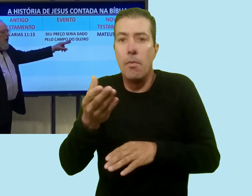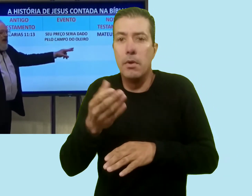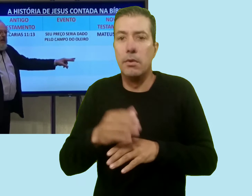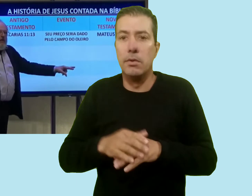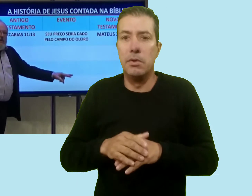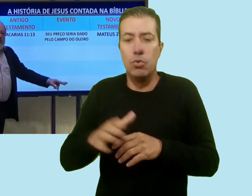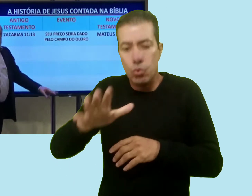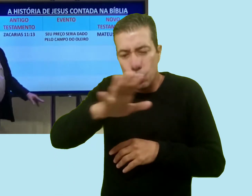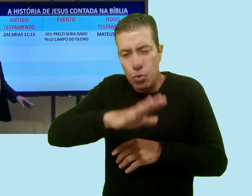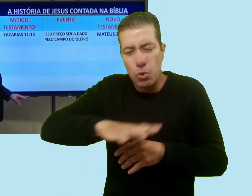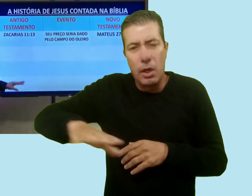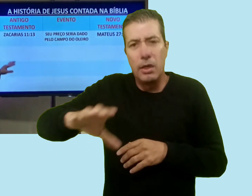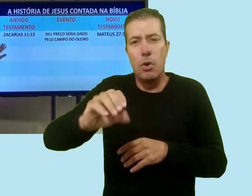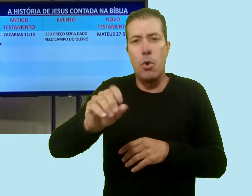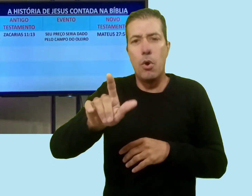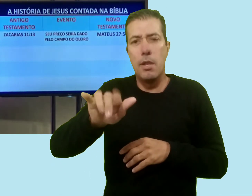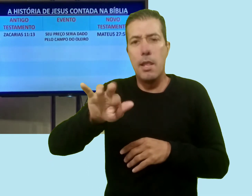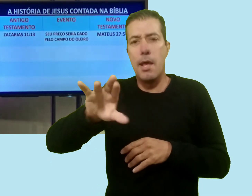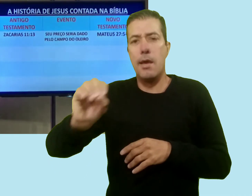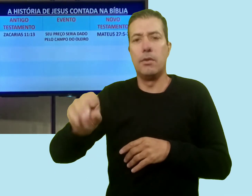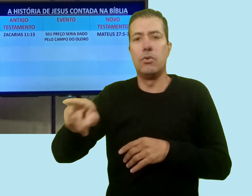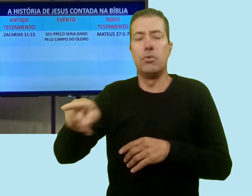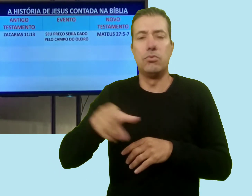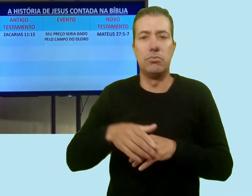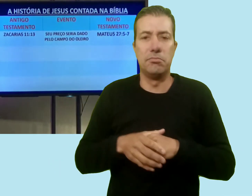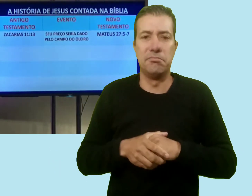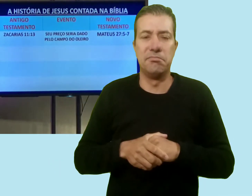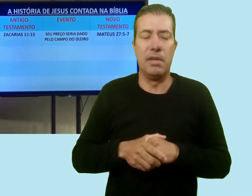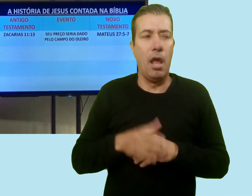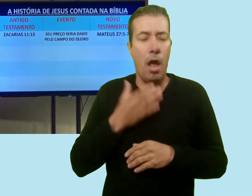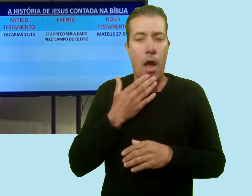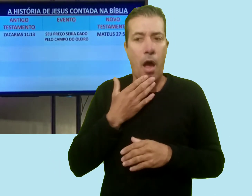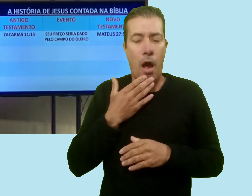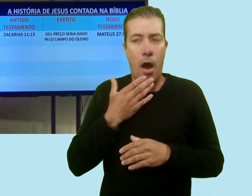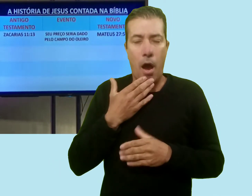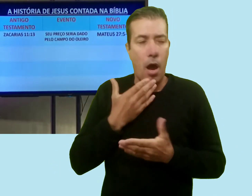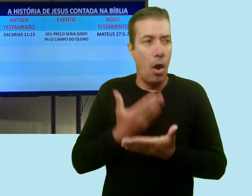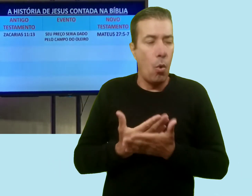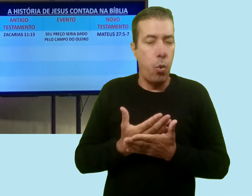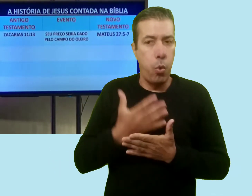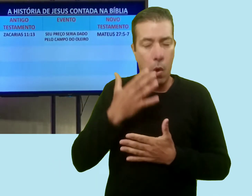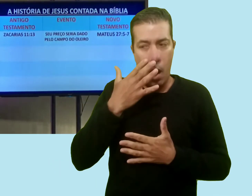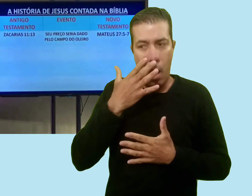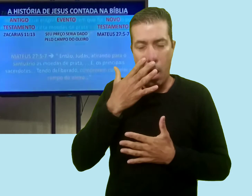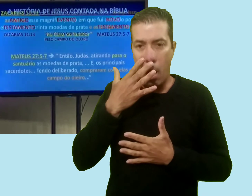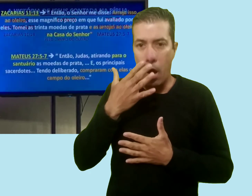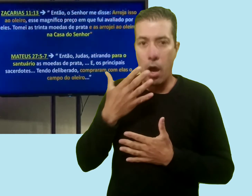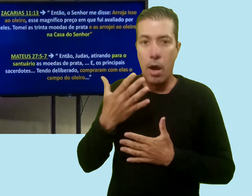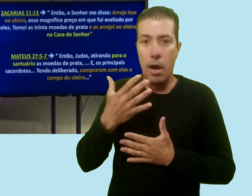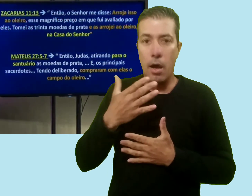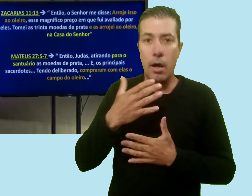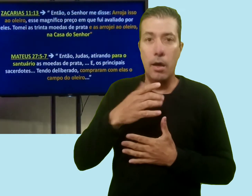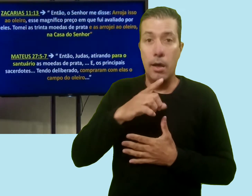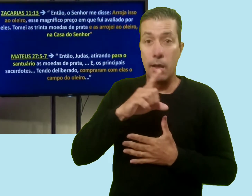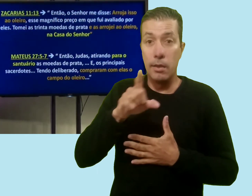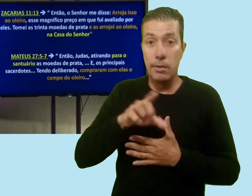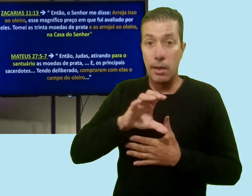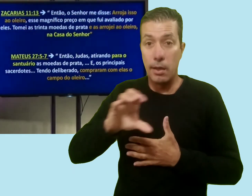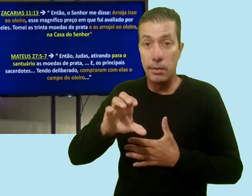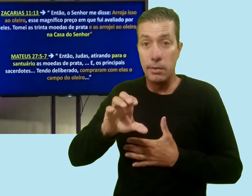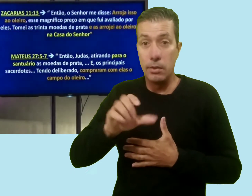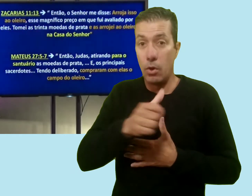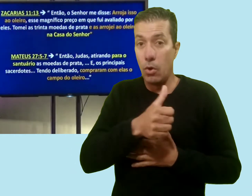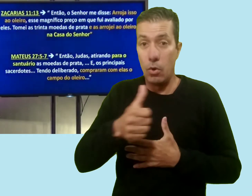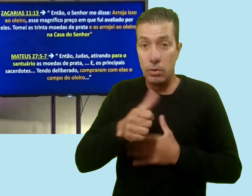do oleiro. Quando eu li isso aqui, eu fiquei meio pasmo.